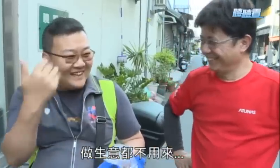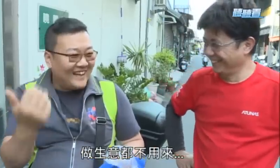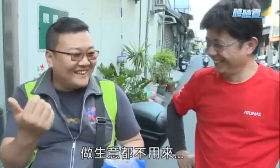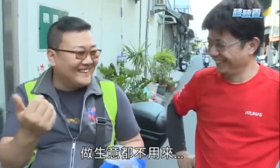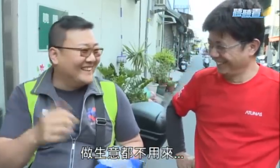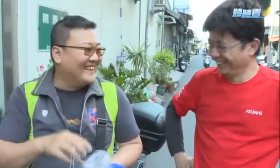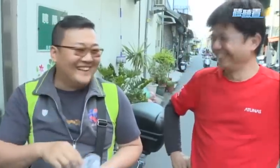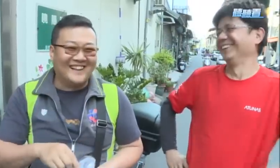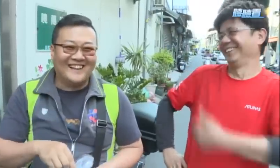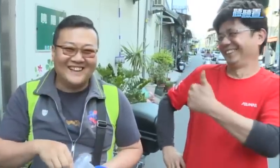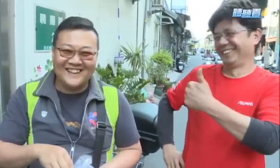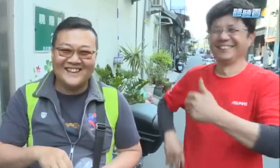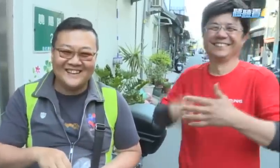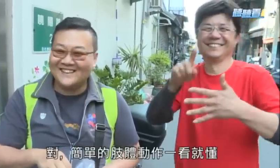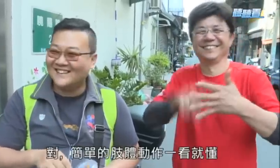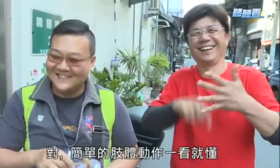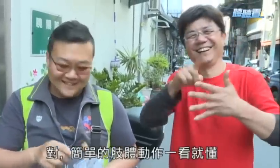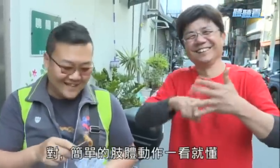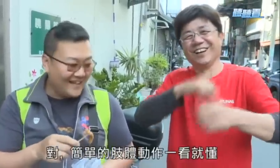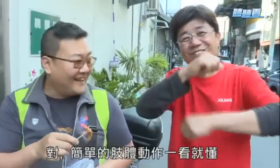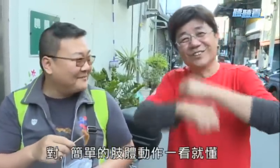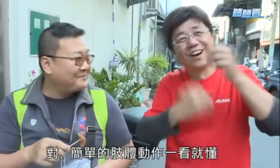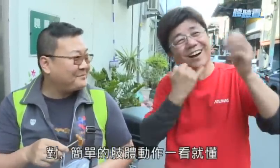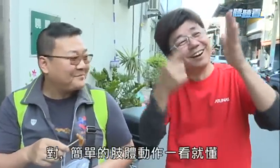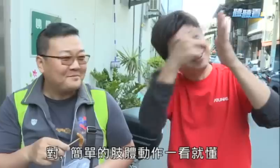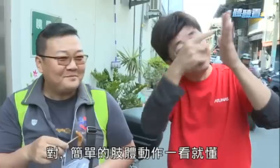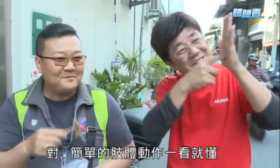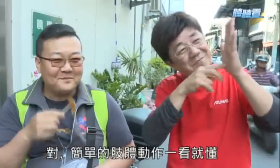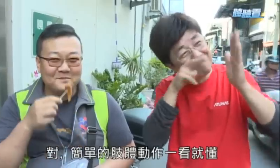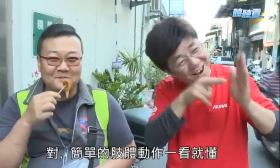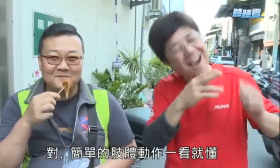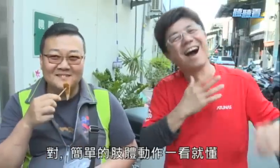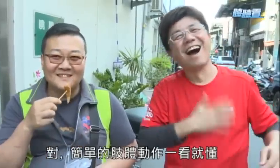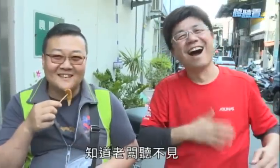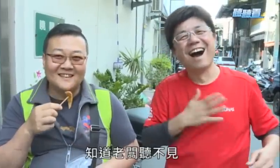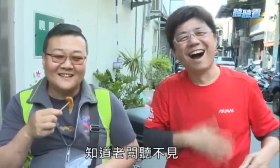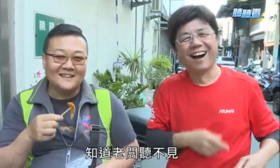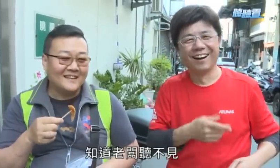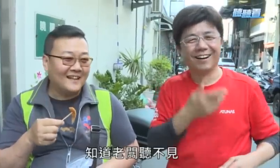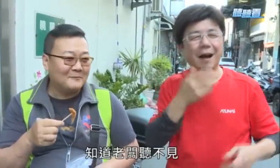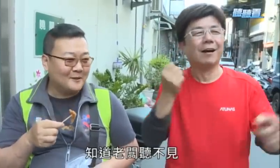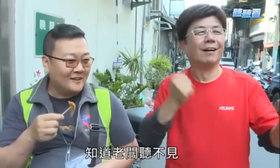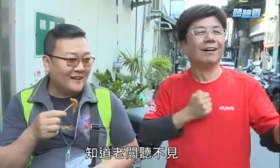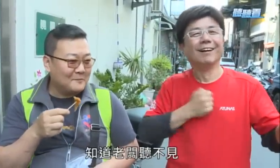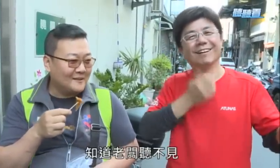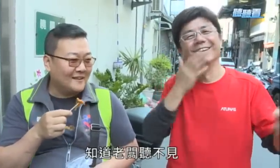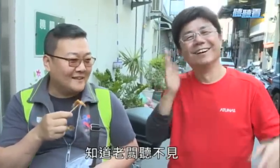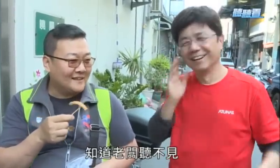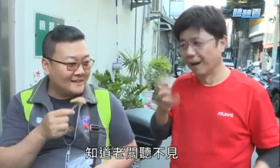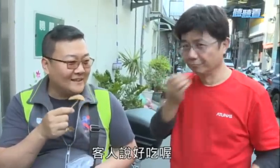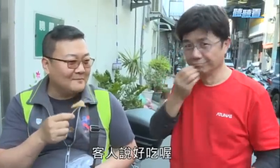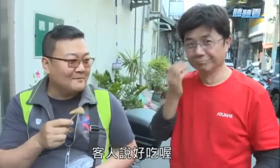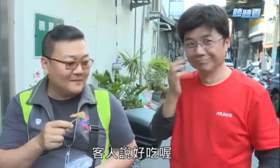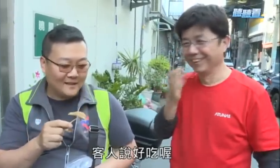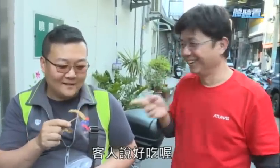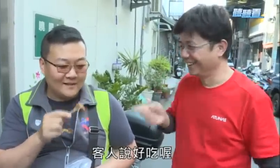来， 对，简单的肢体动作一看就懂，知道老板听不见，客人说好吃哦